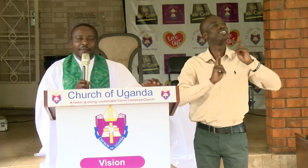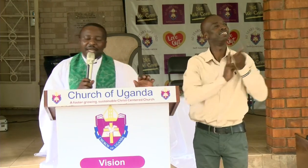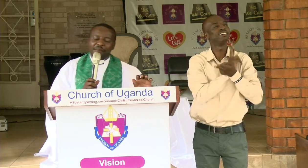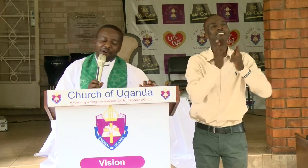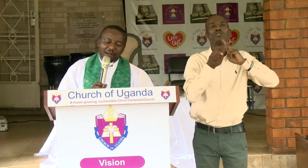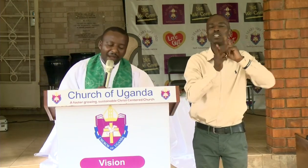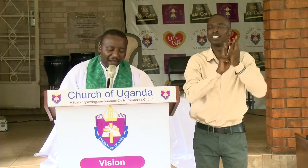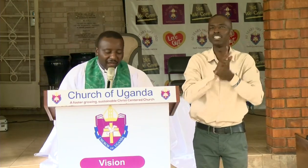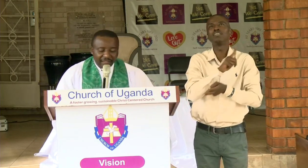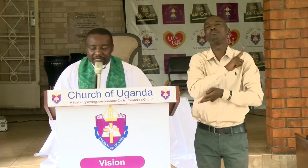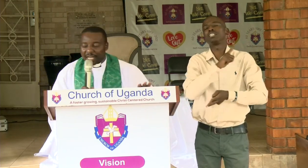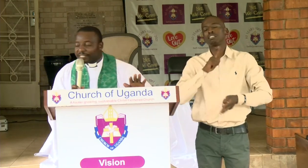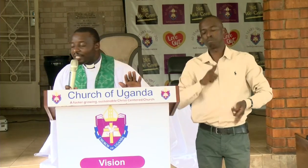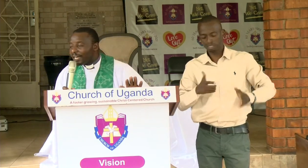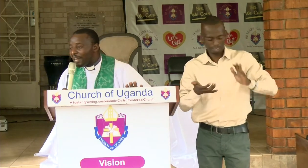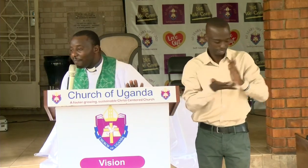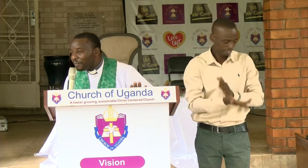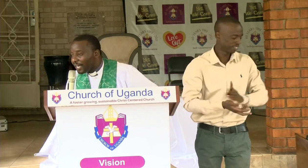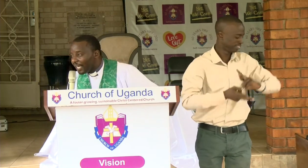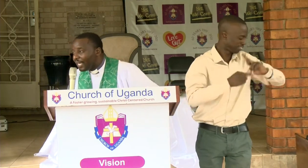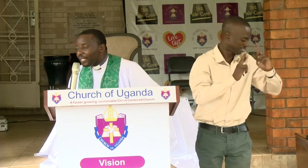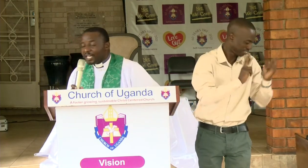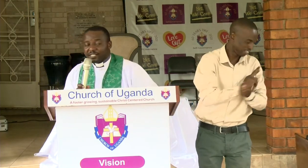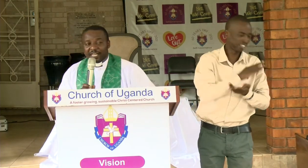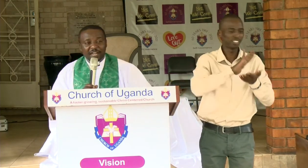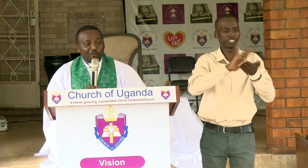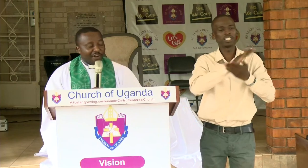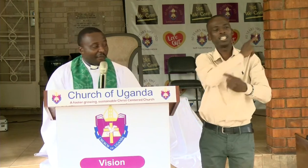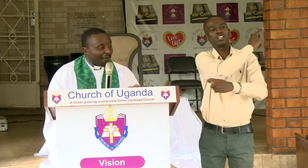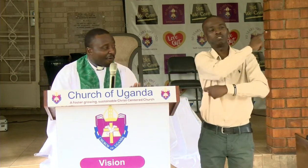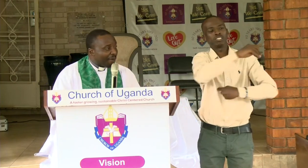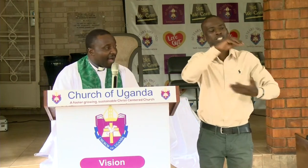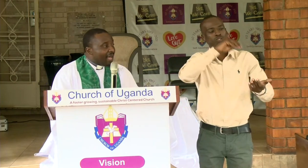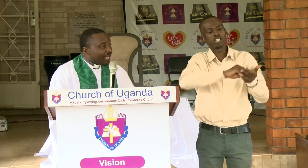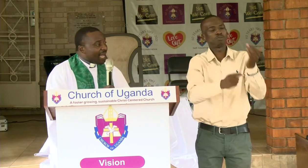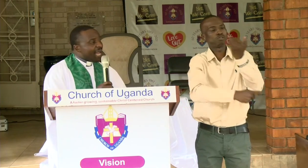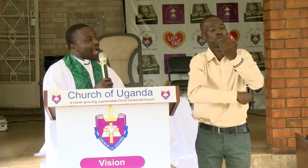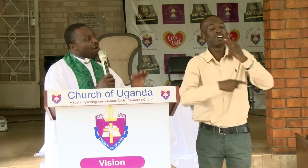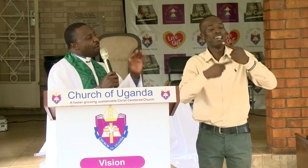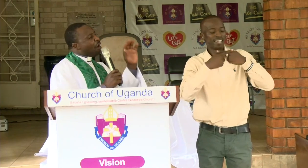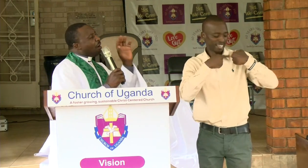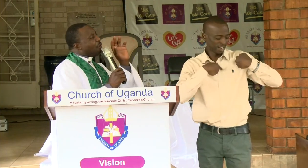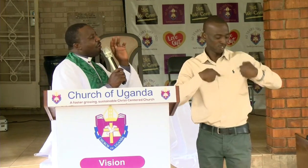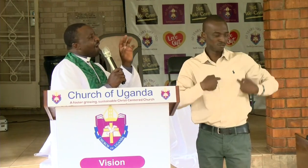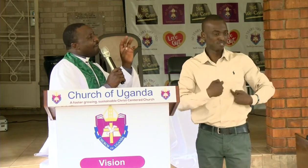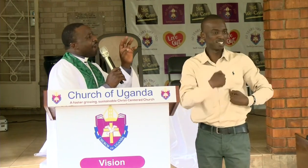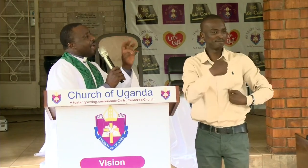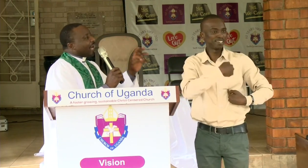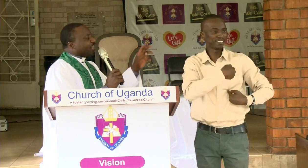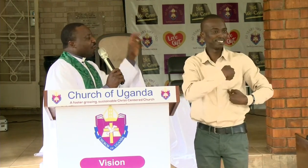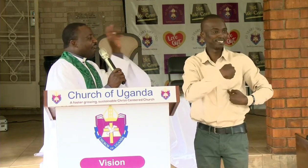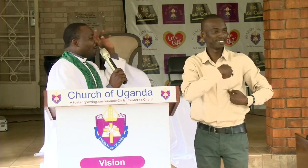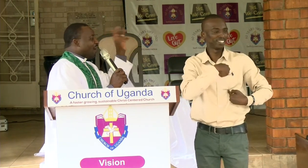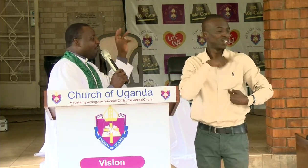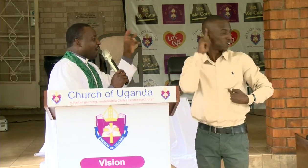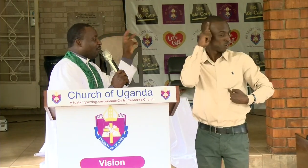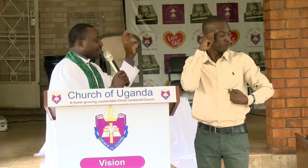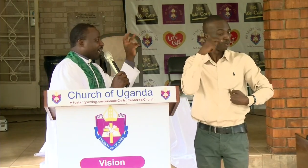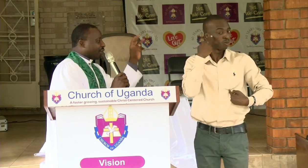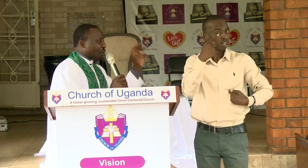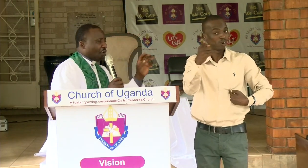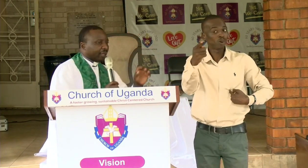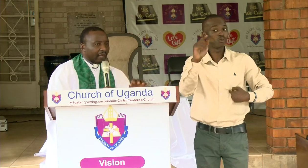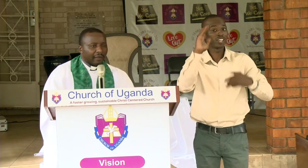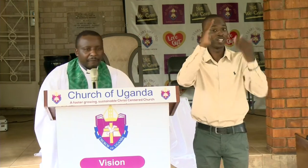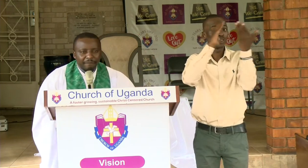twenenya bane mukama nsaasira nabbye naye sigenda kudamu kubba naye nga n'obwongo bukugamba kati wali